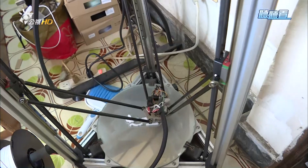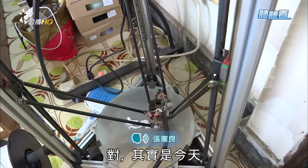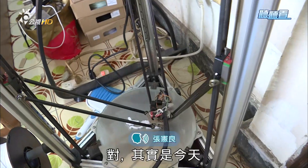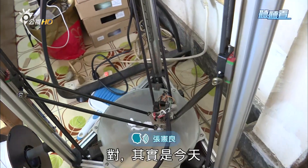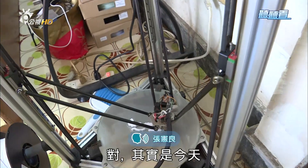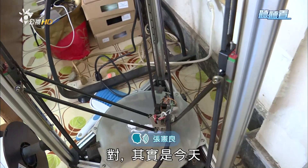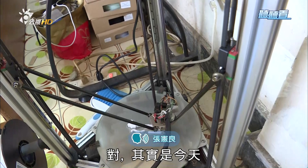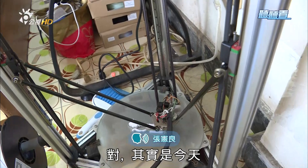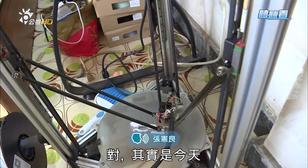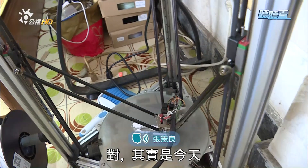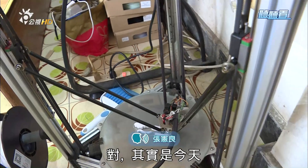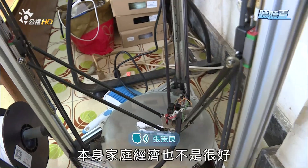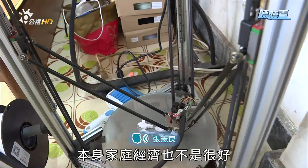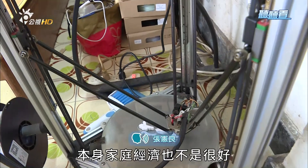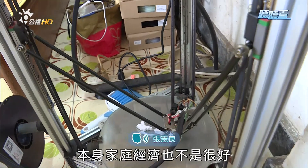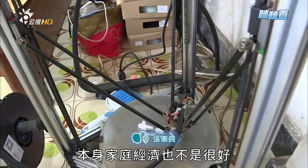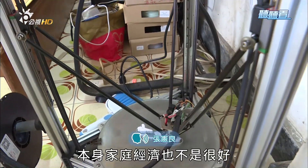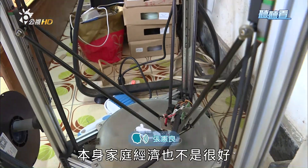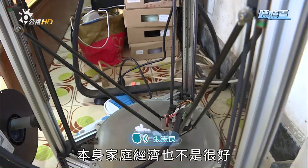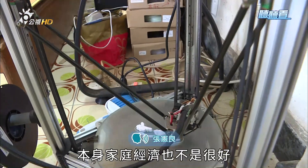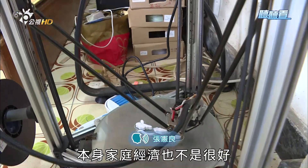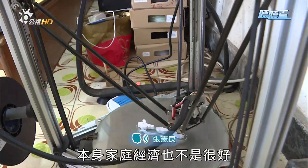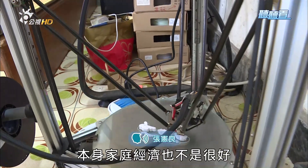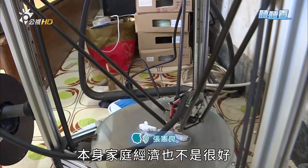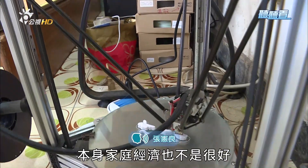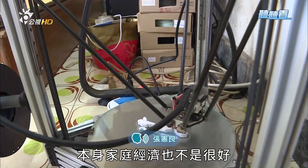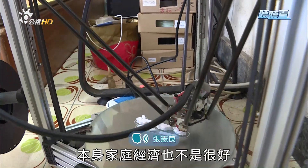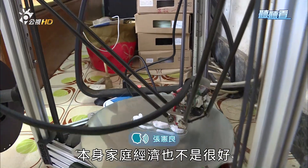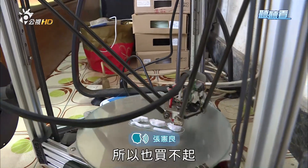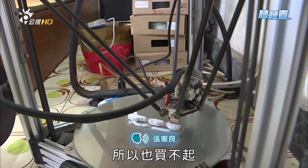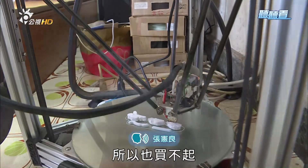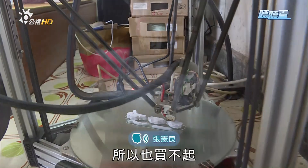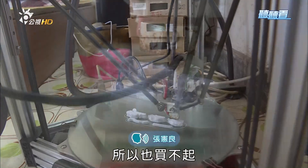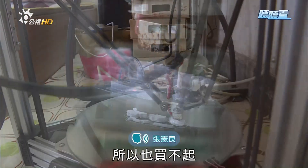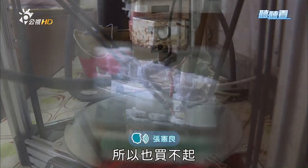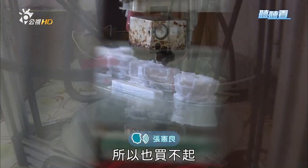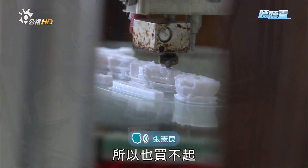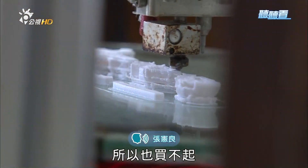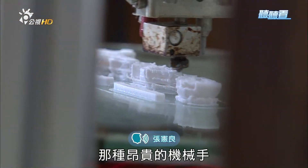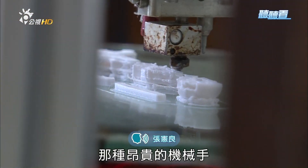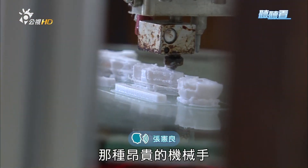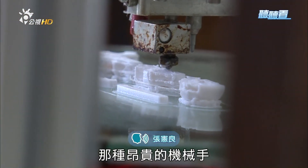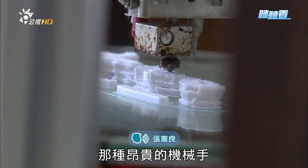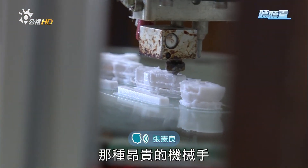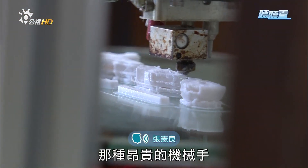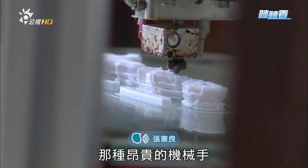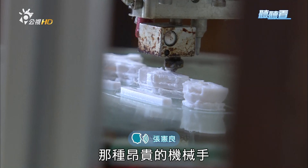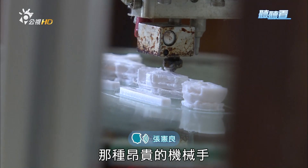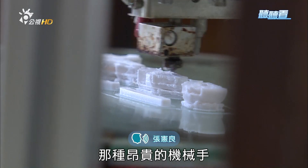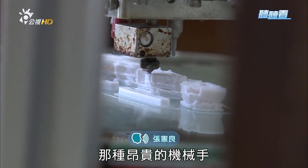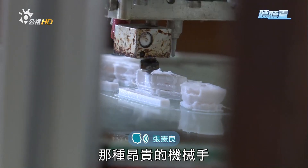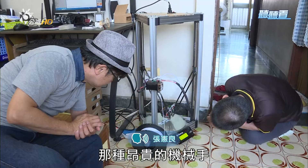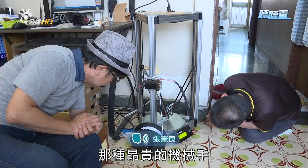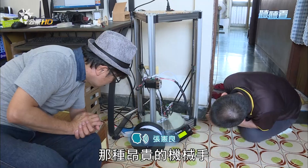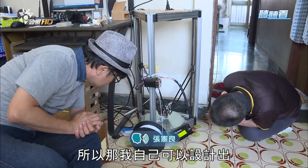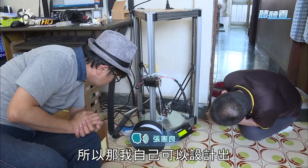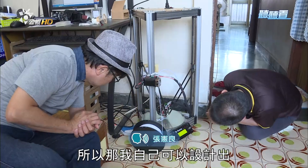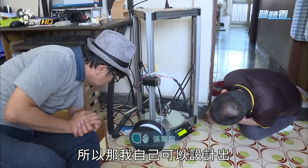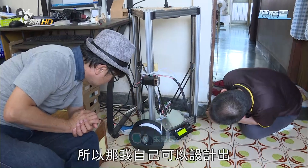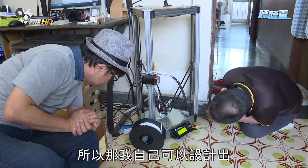对，其实是今天本身家庭经济也不是很好，所以也买不起那种昂贵的机械手，所以那